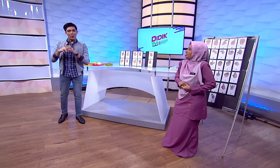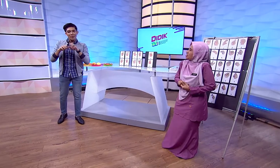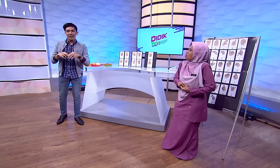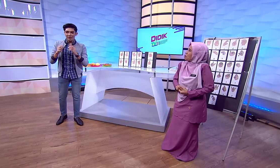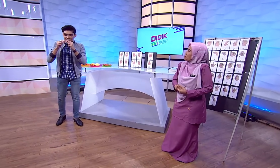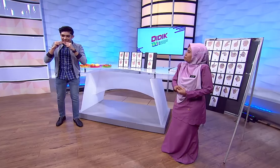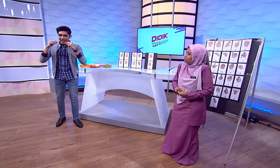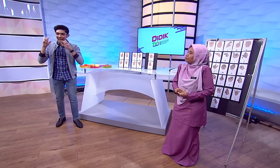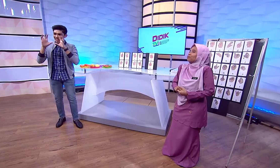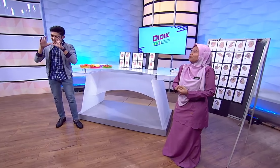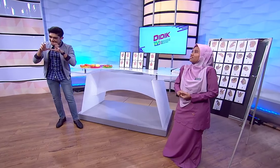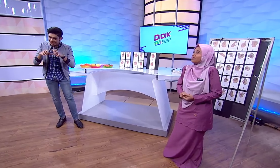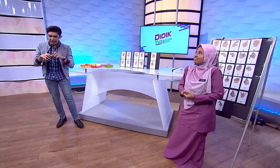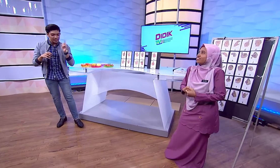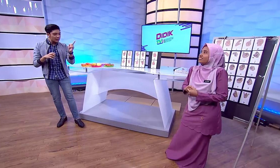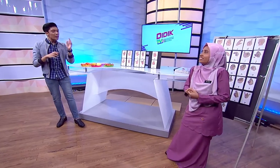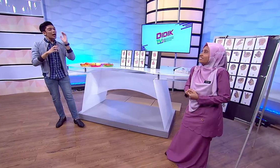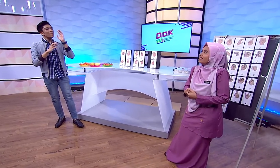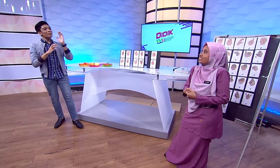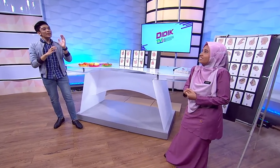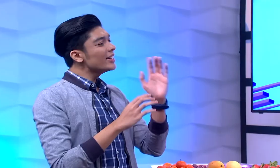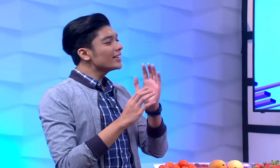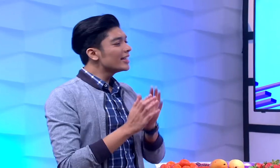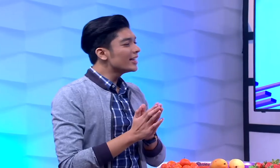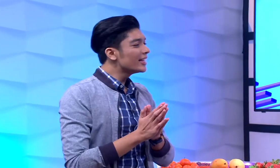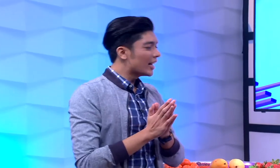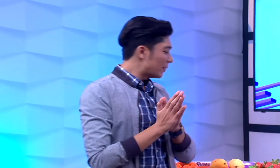kucing anjing enak